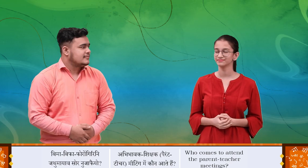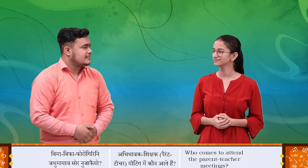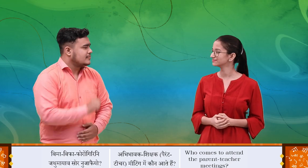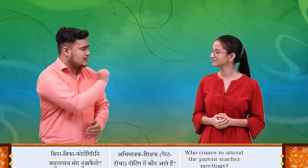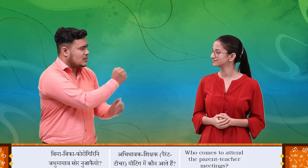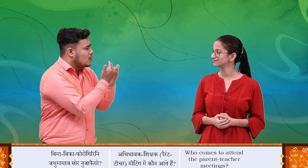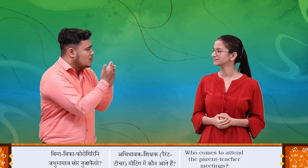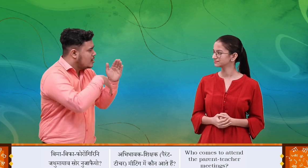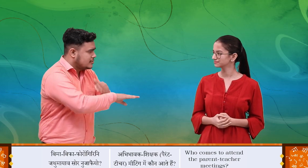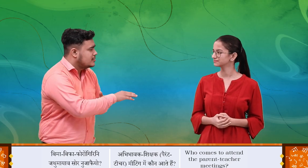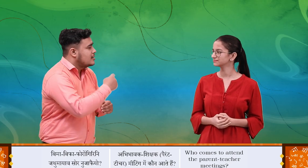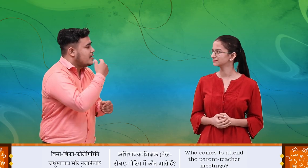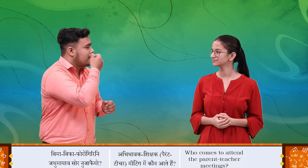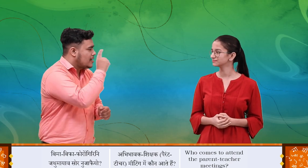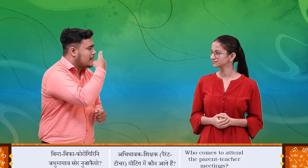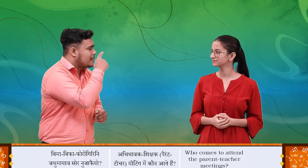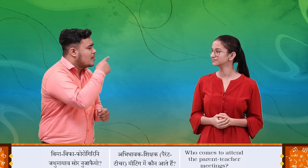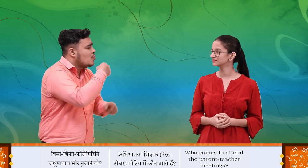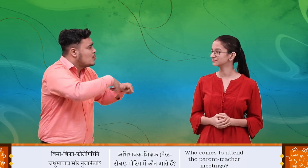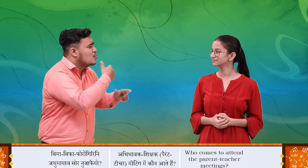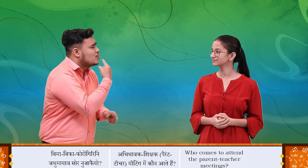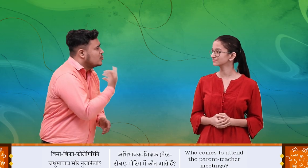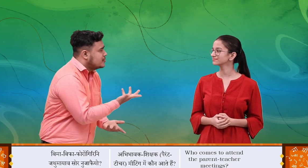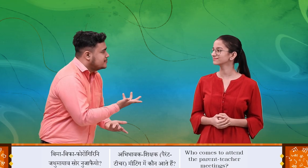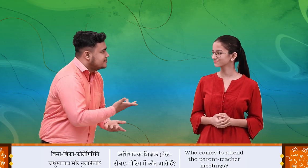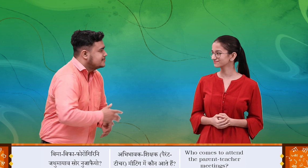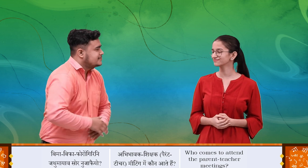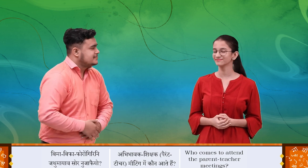Bima bipani perengirini zutumayao ser nuzafuye.